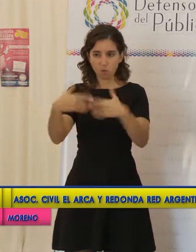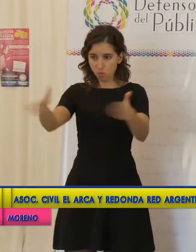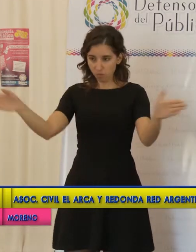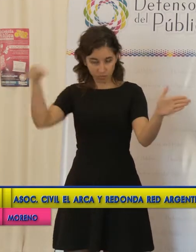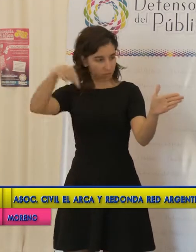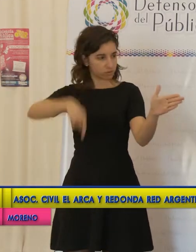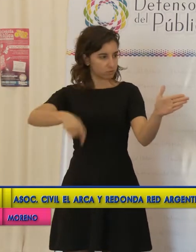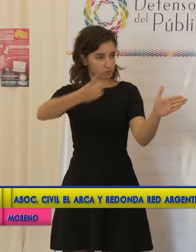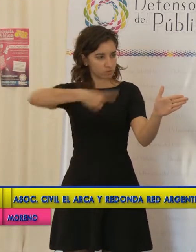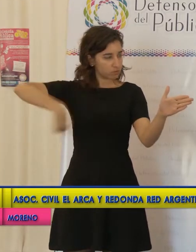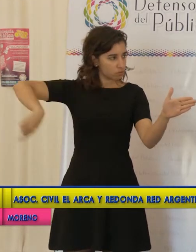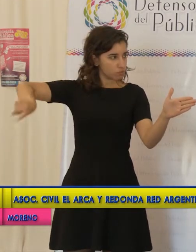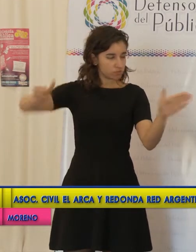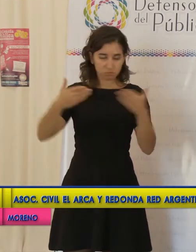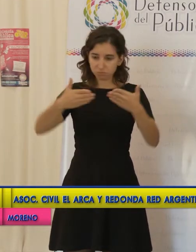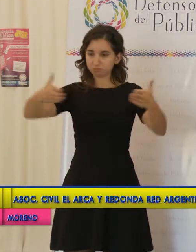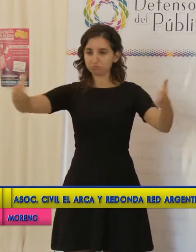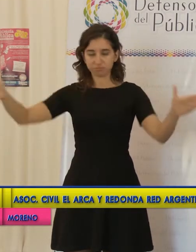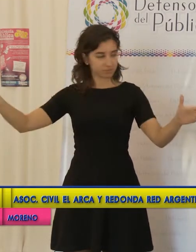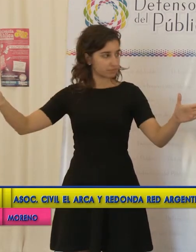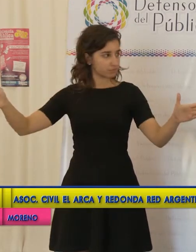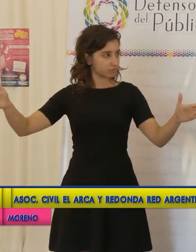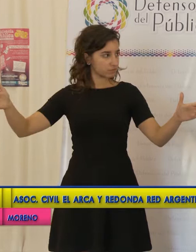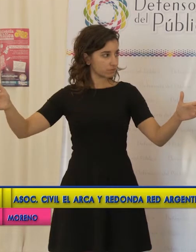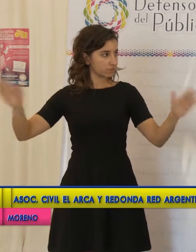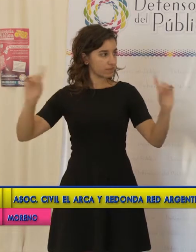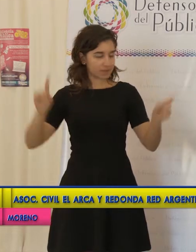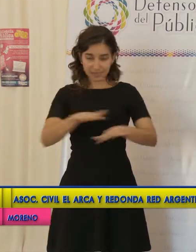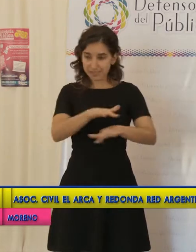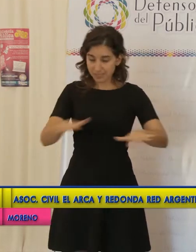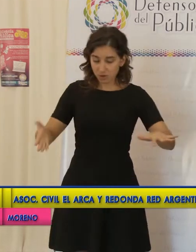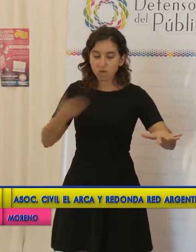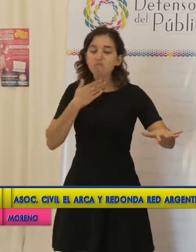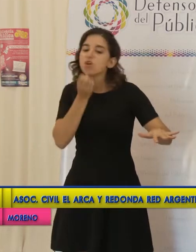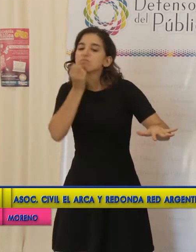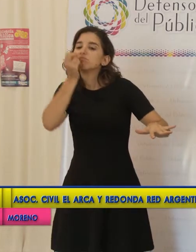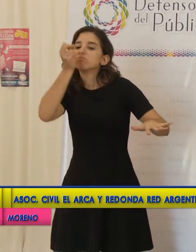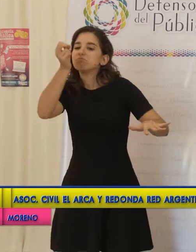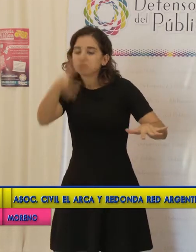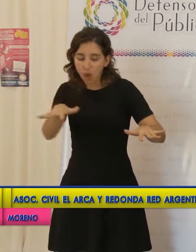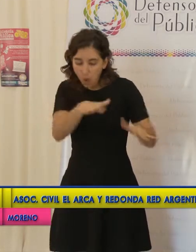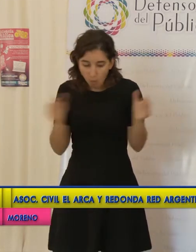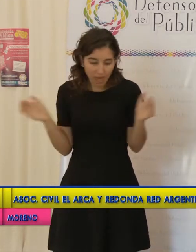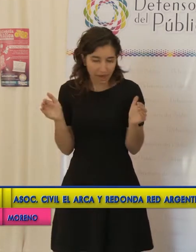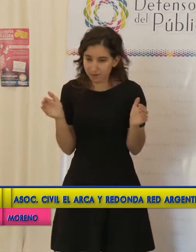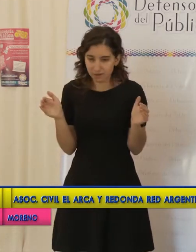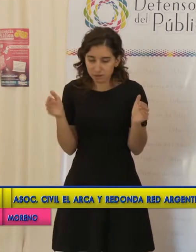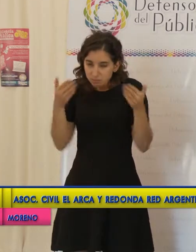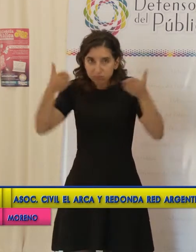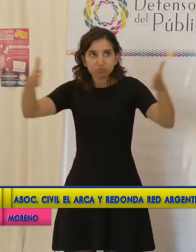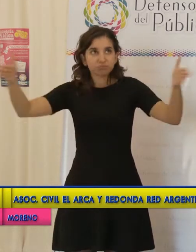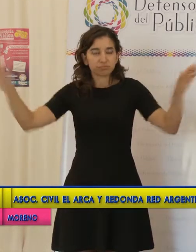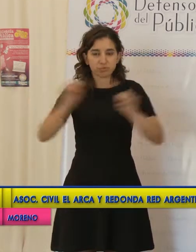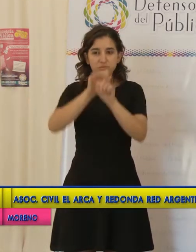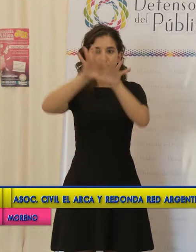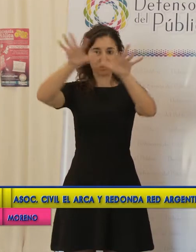en las que estamos y entre todos lograr que la voz de los chicos salga del ámbito local y comunitario y que se